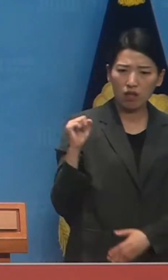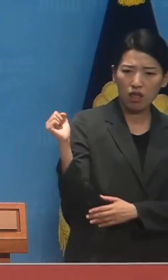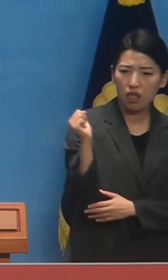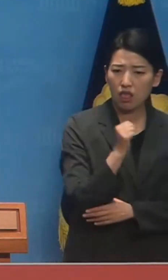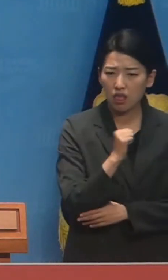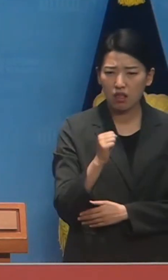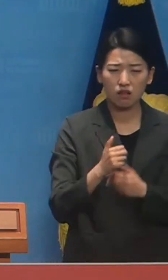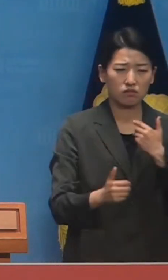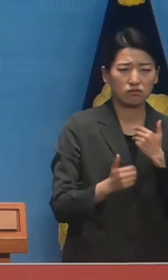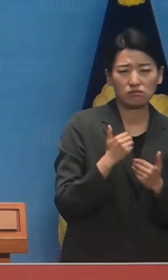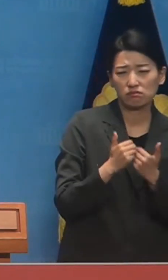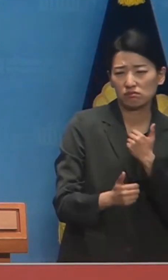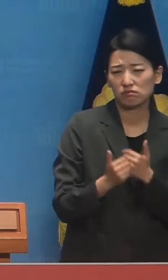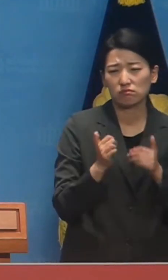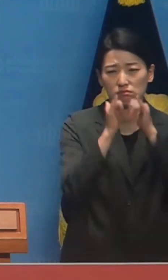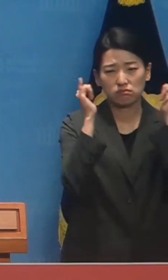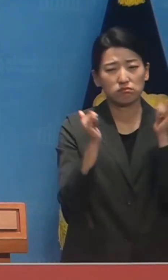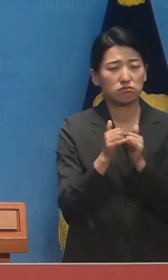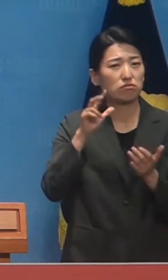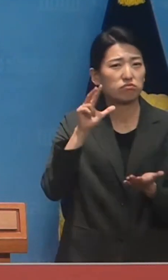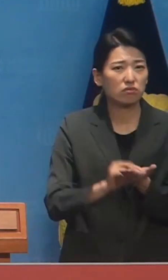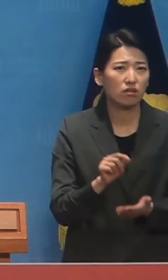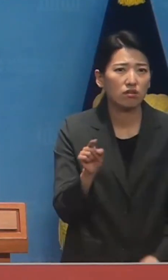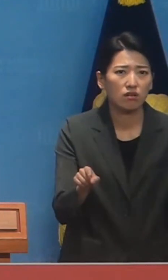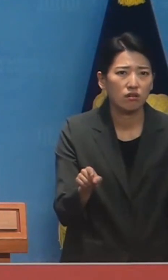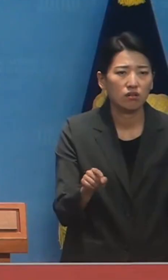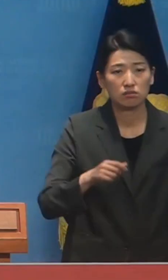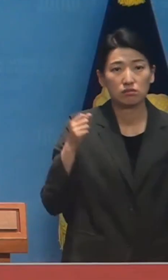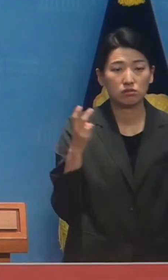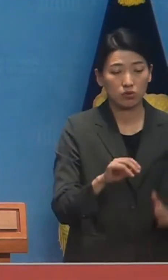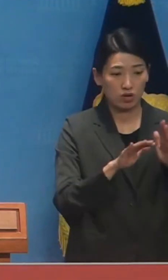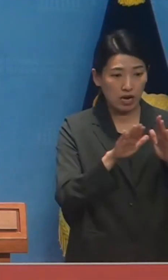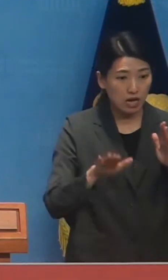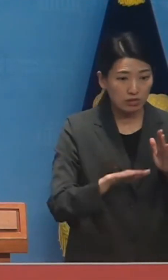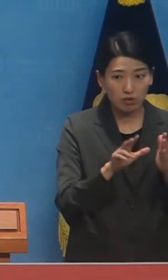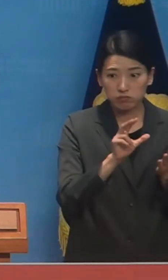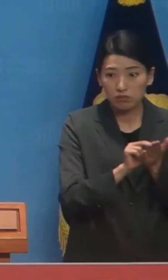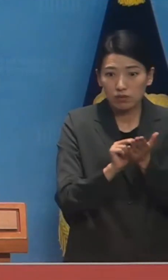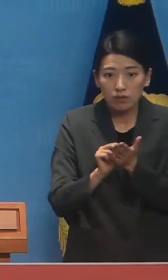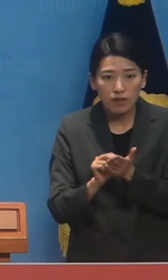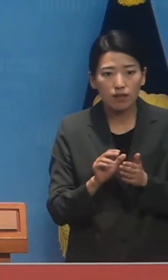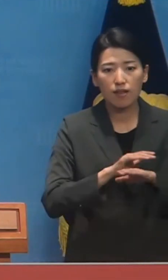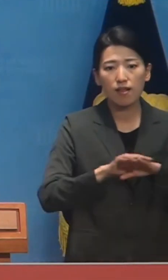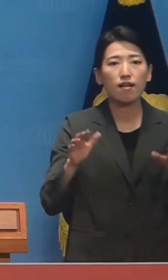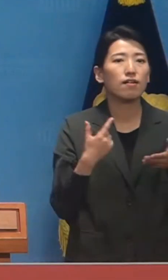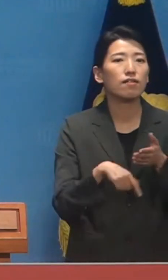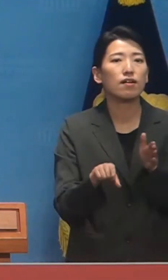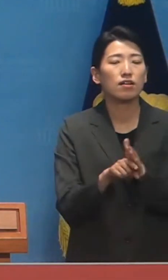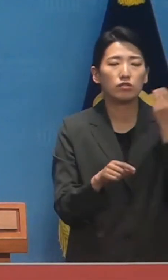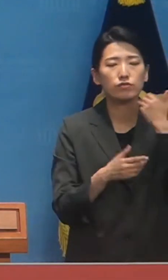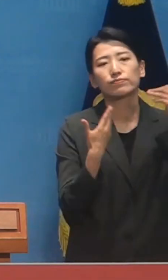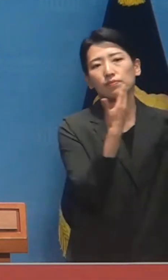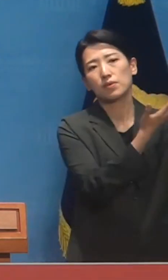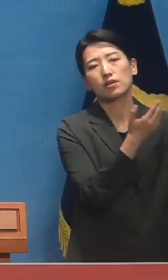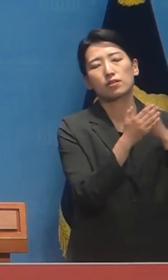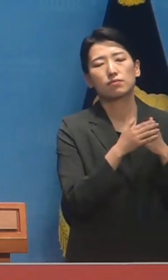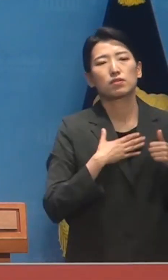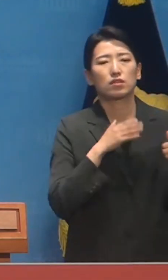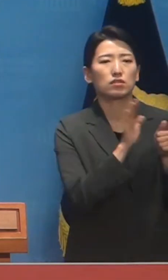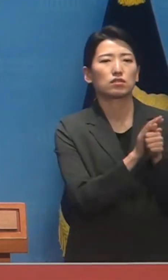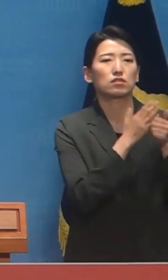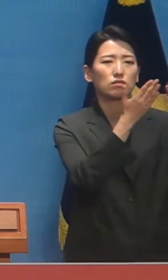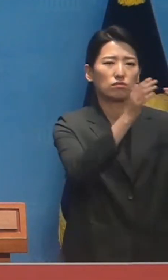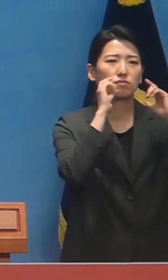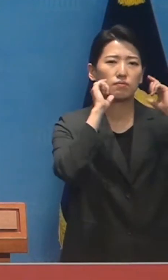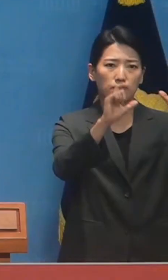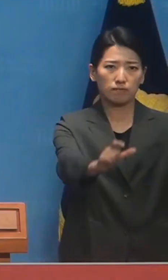같은 시민이라는 사회 공동체, 더 나아가서 와이드하는 가정을 세우는데 도움을 줄 수 있는 대통령이기 때문에 지지를 호소하는